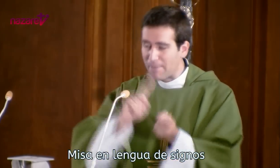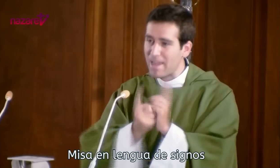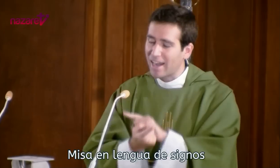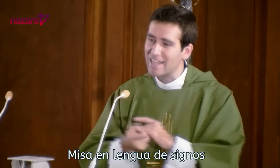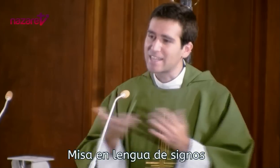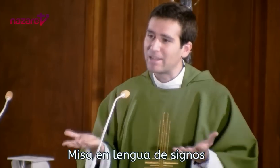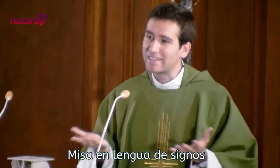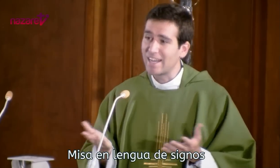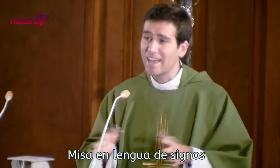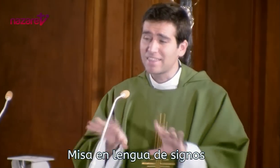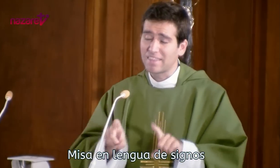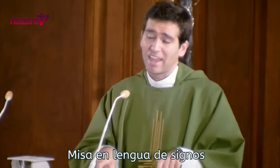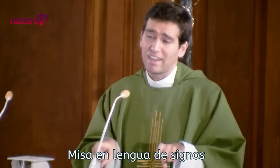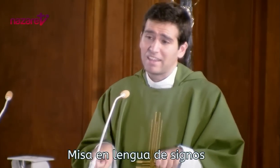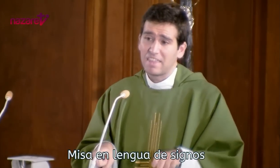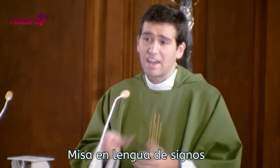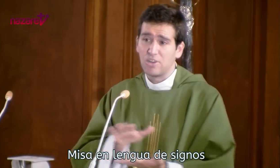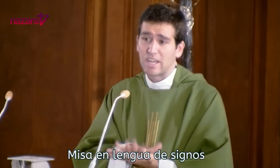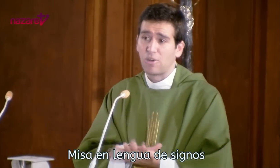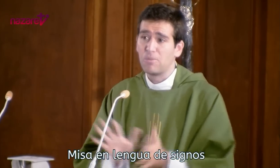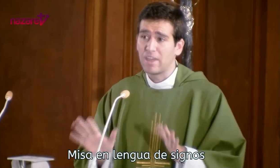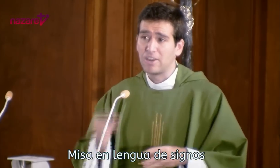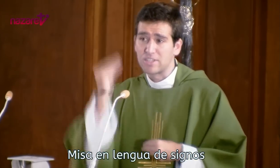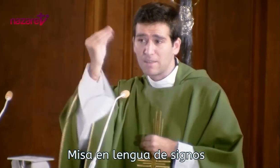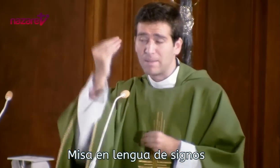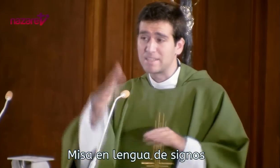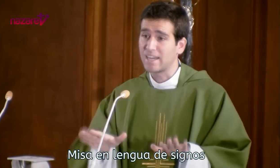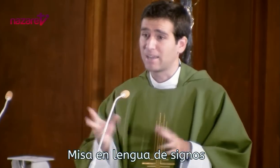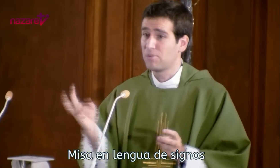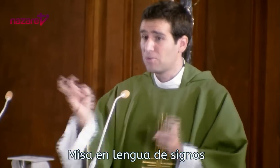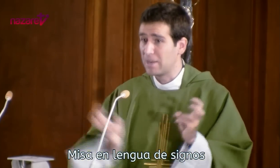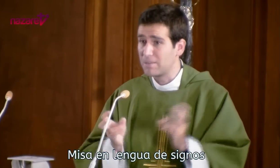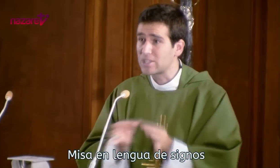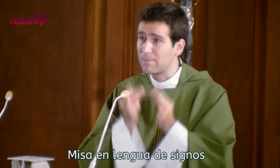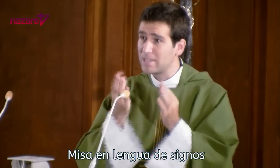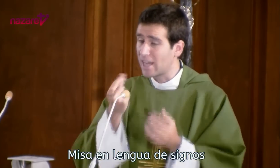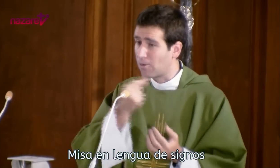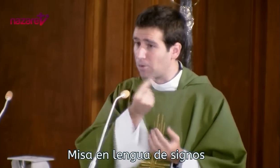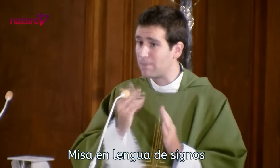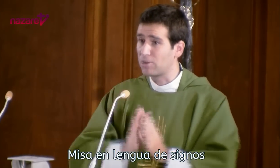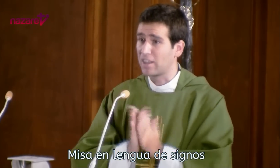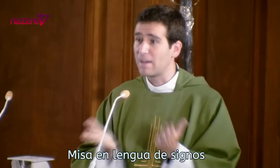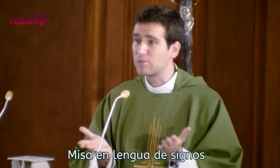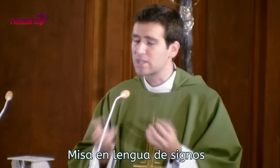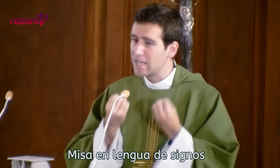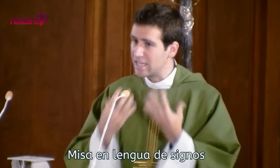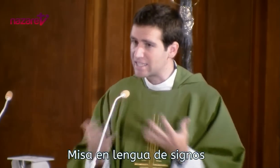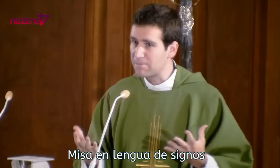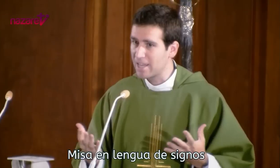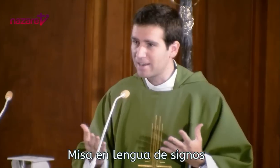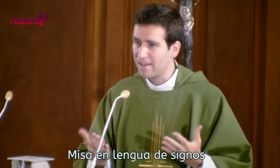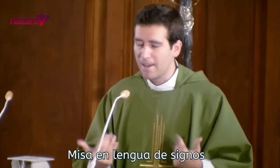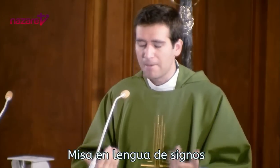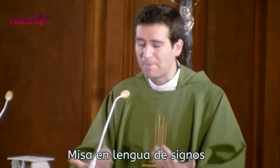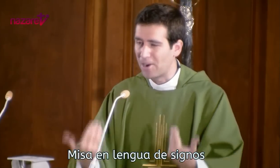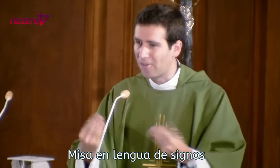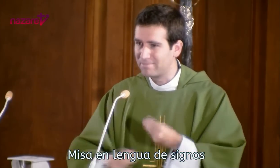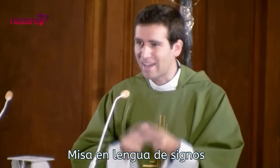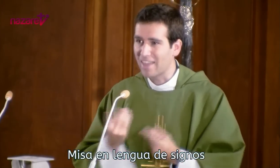cambiar esta mentalidad que quizá nos acomoda, nos hace pensar que, bueno, venimos a misa, comulgamos, rezamos y está bien, pero hace